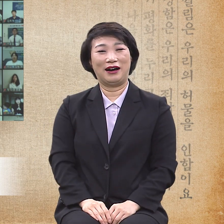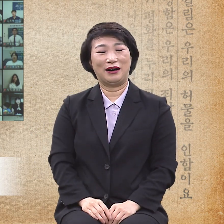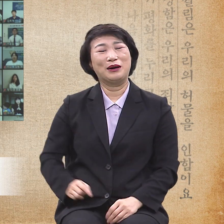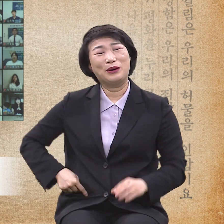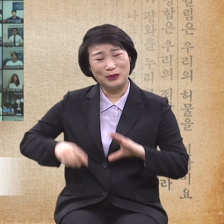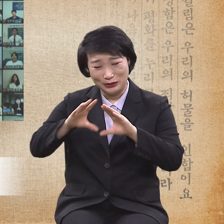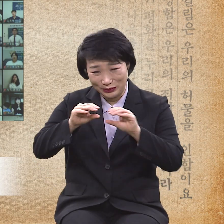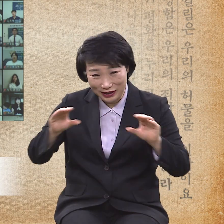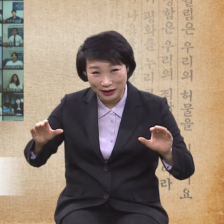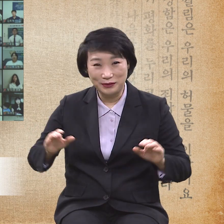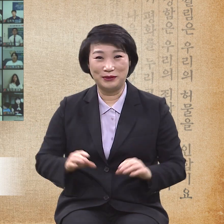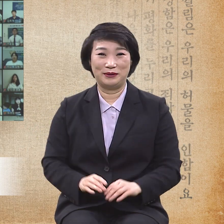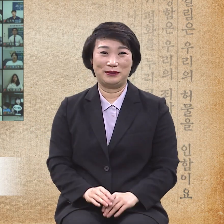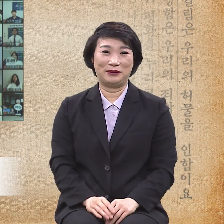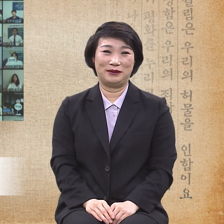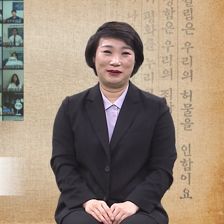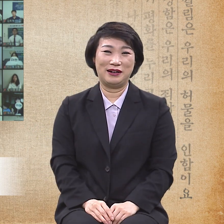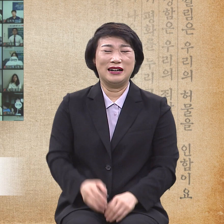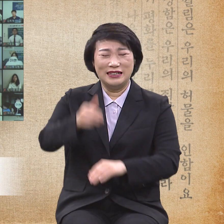온유하고